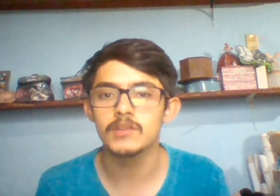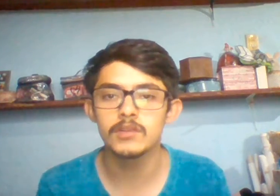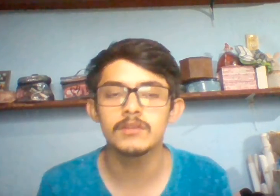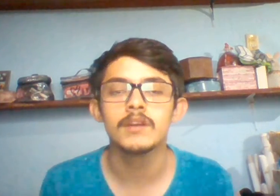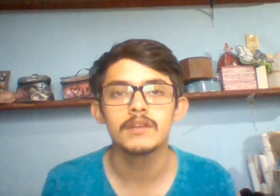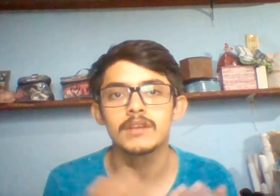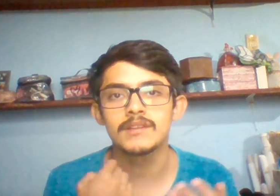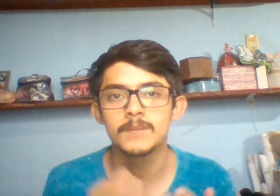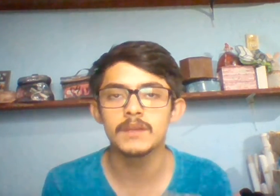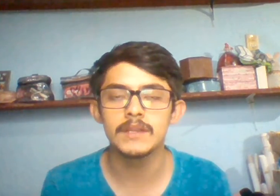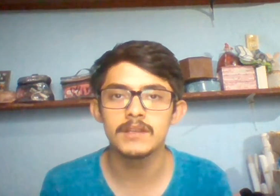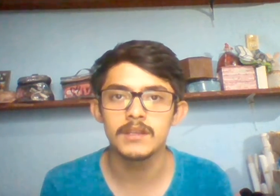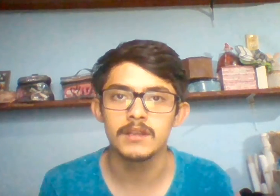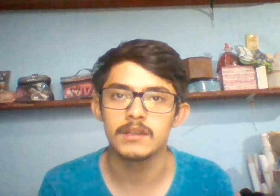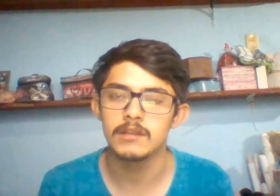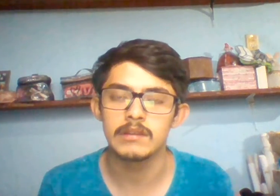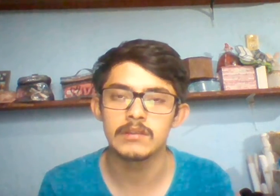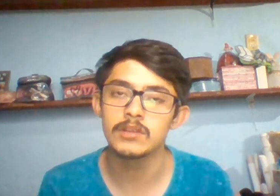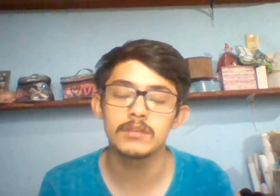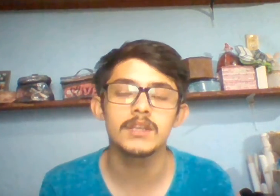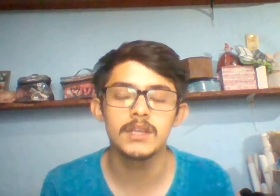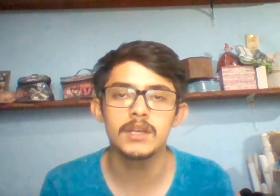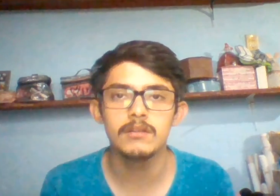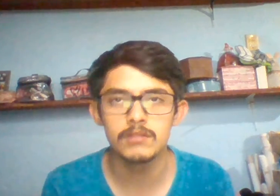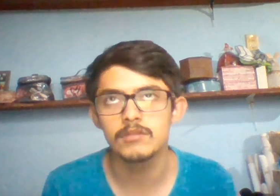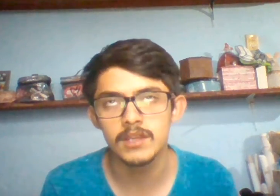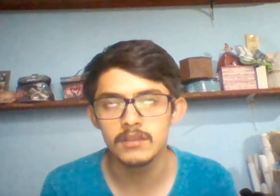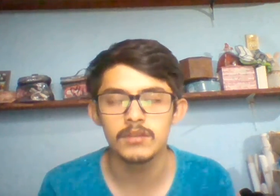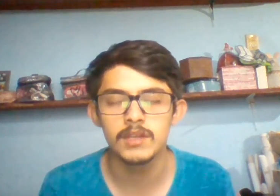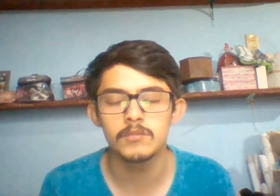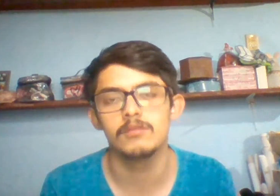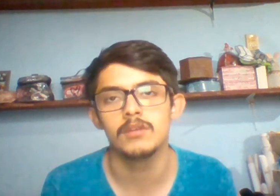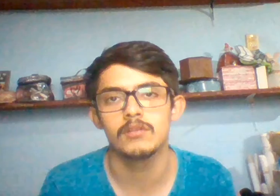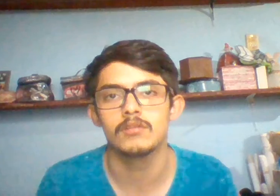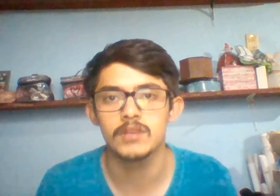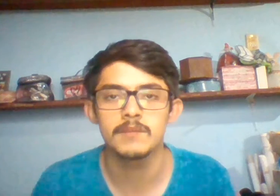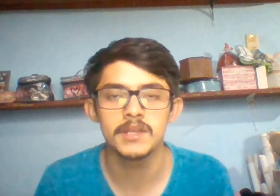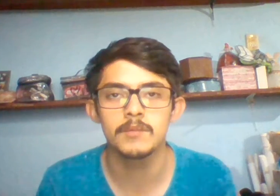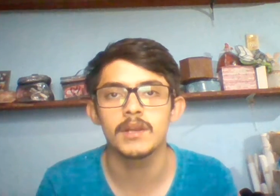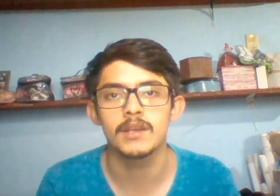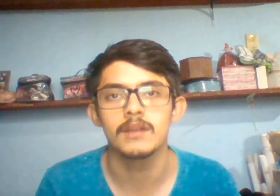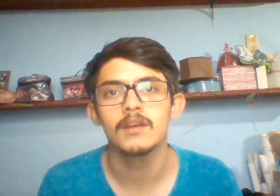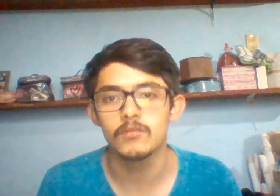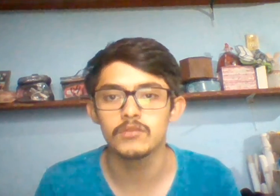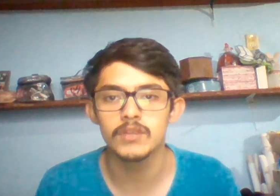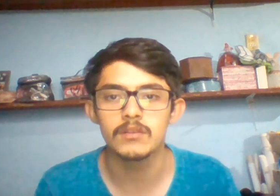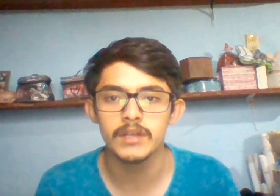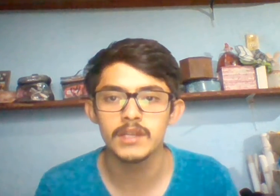precisión que siempre debe de estar en sintonía, bueno, en sintonía muy coloquialmente para que funcione